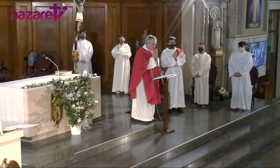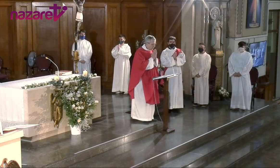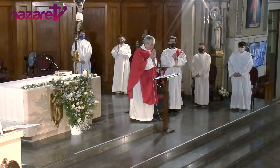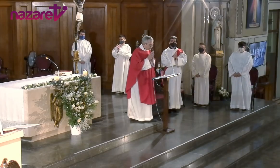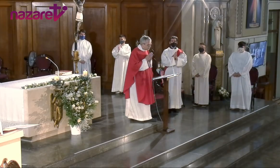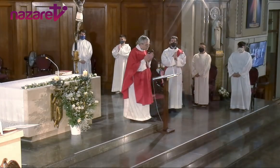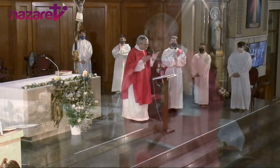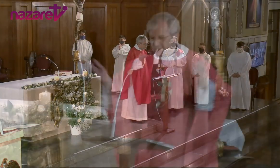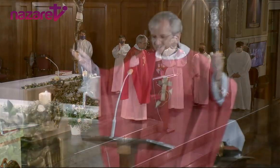Oremos.